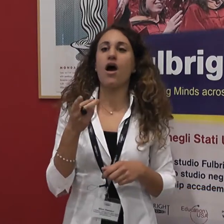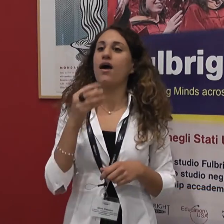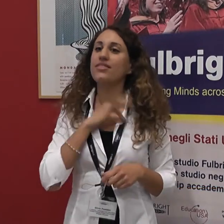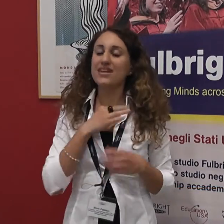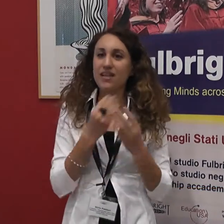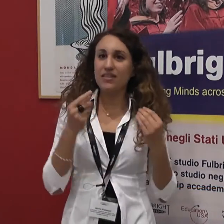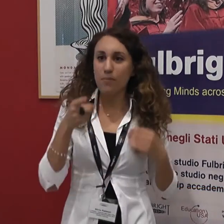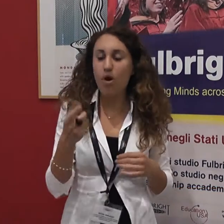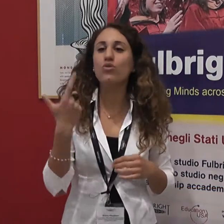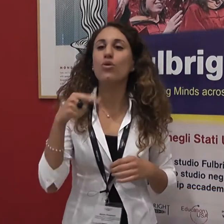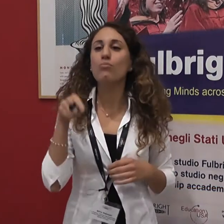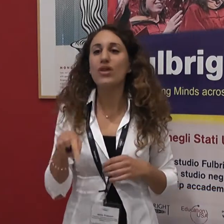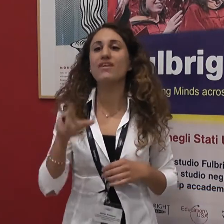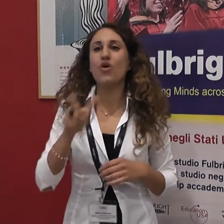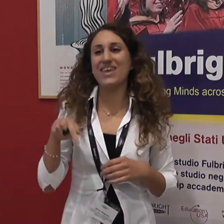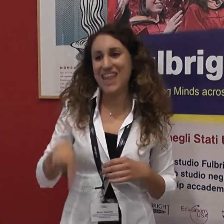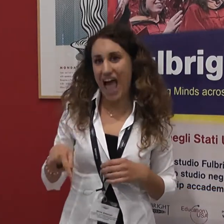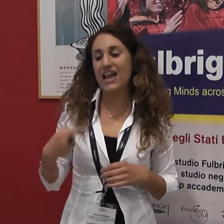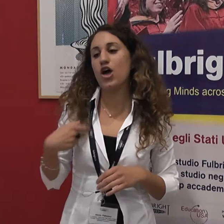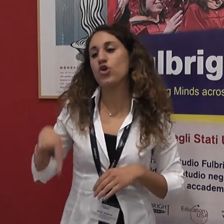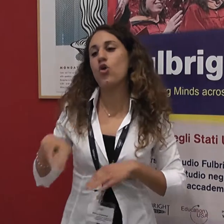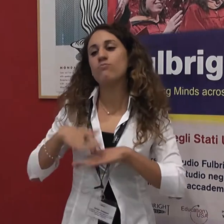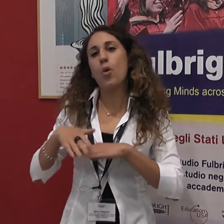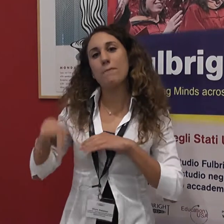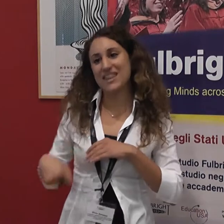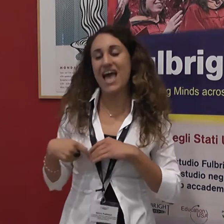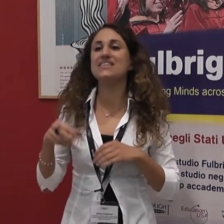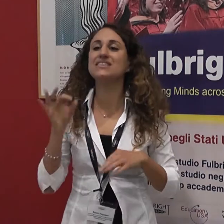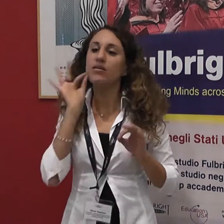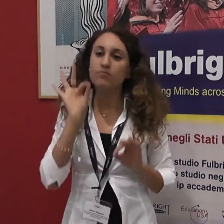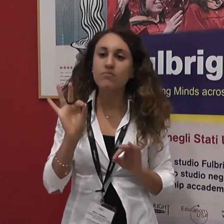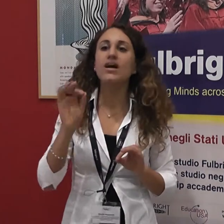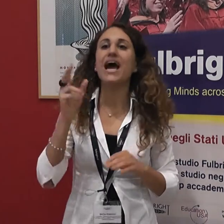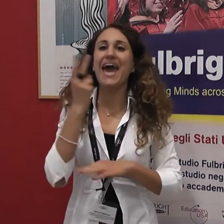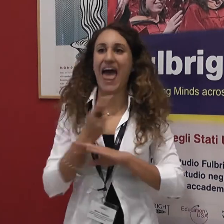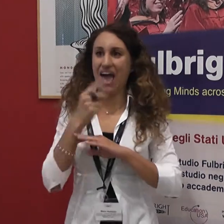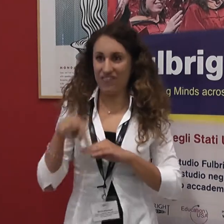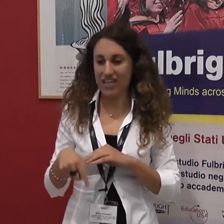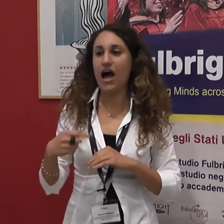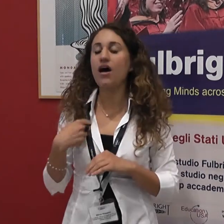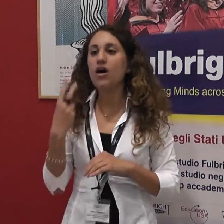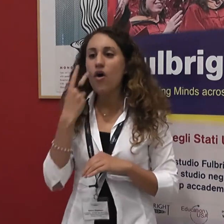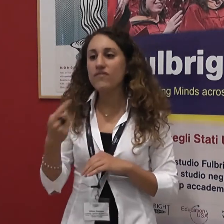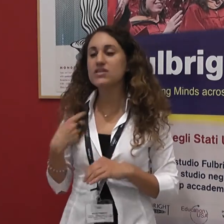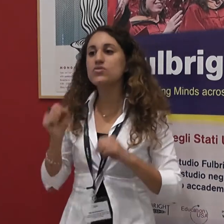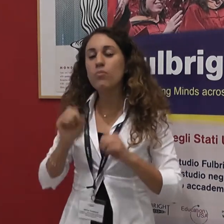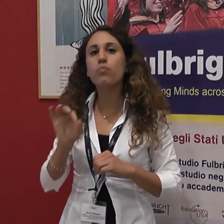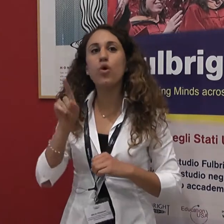che mi ha interessato moltissimo, in quanto in Italia avere una competenza di grafica legata